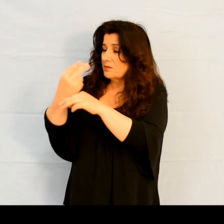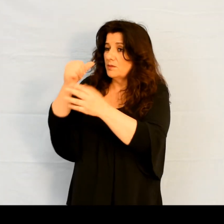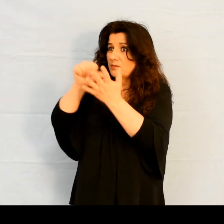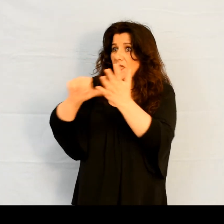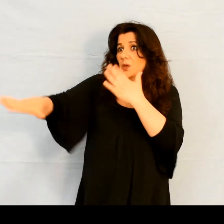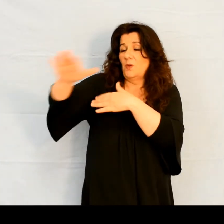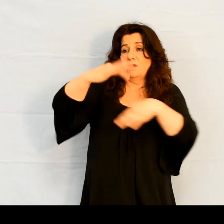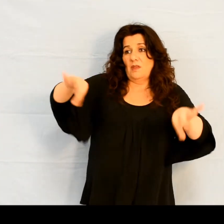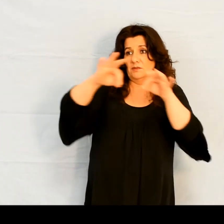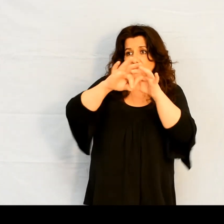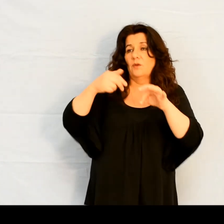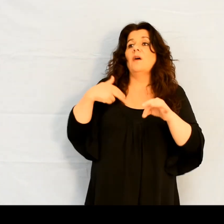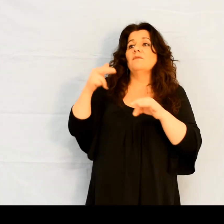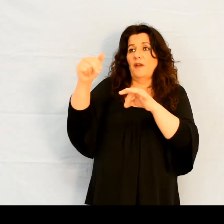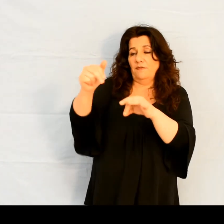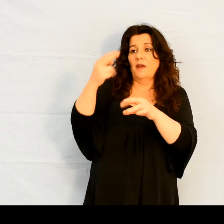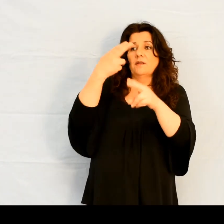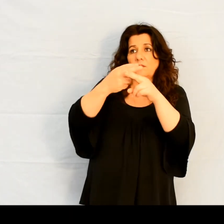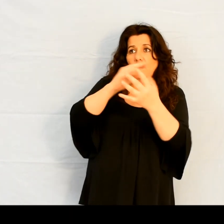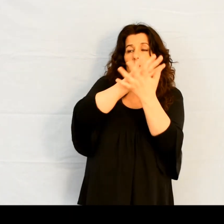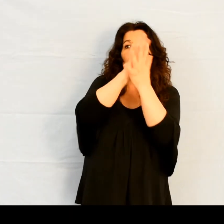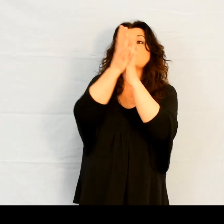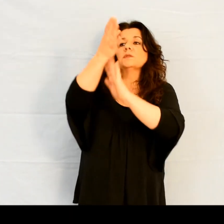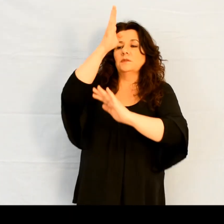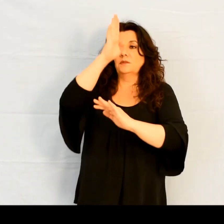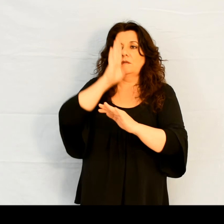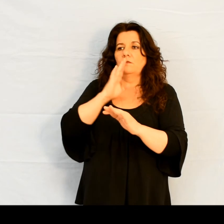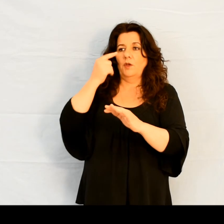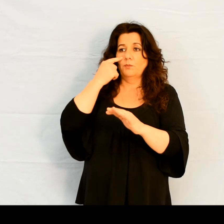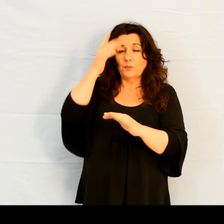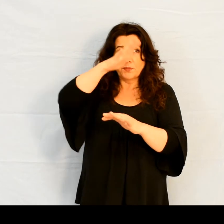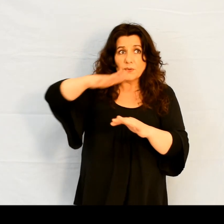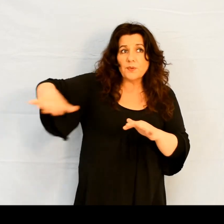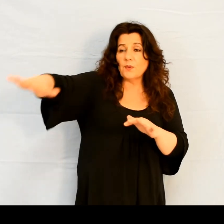Alors, les nations sauront que je suis le Seigneur.